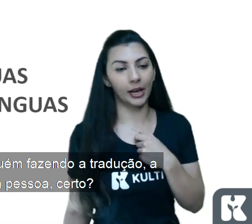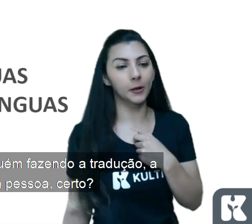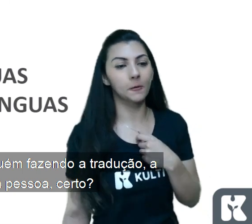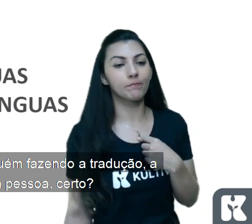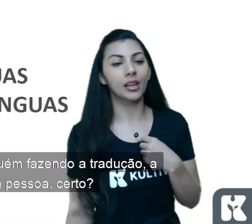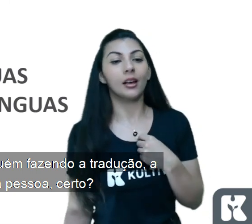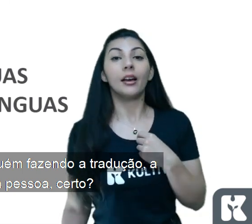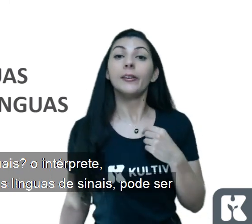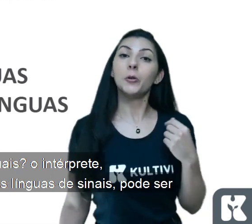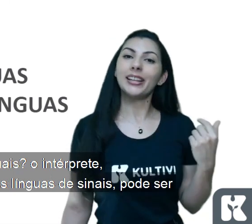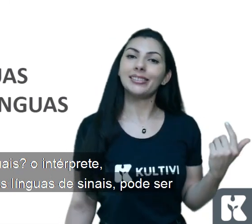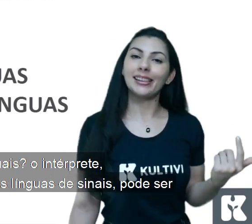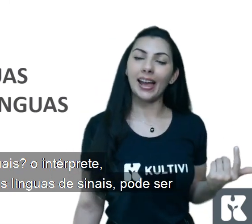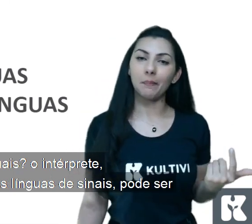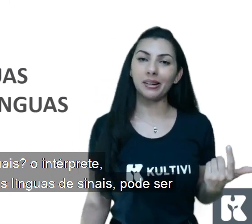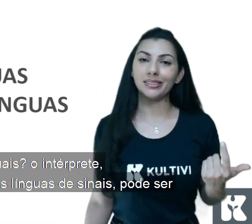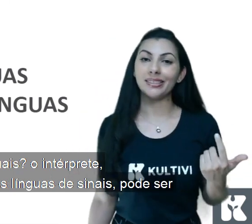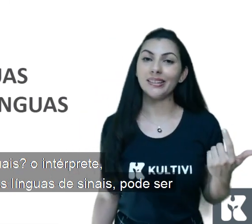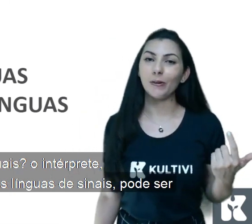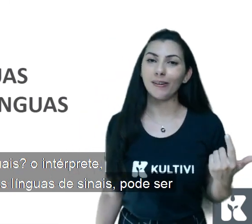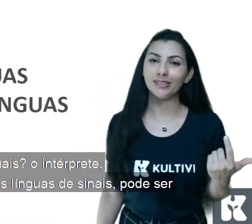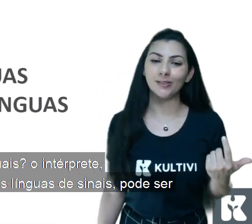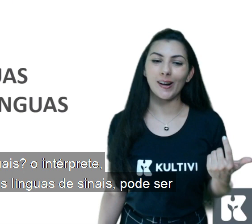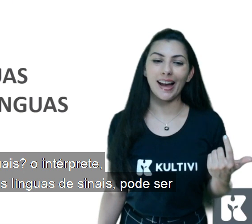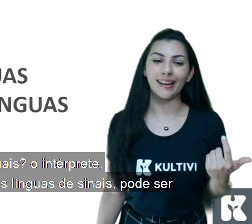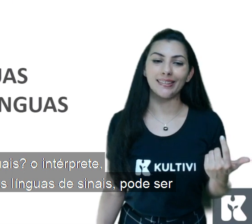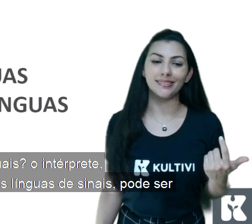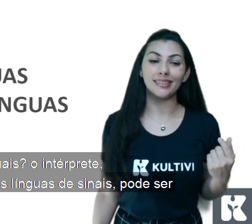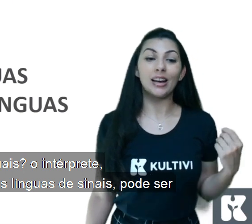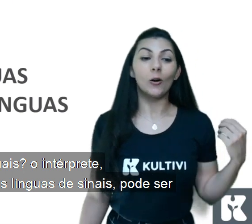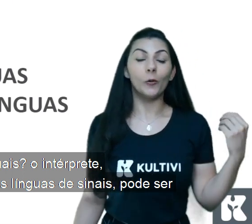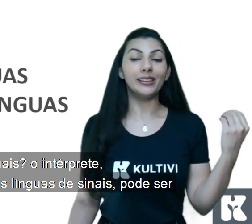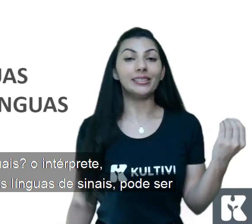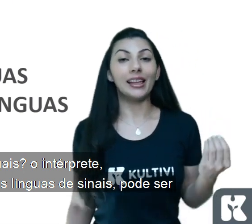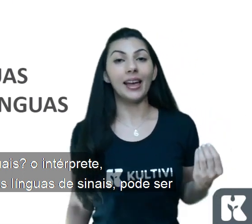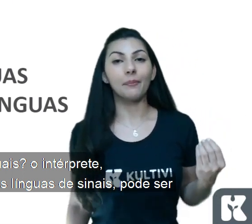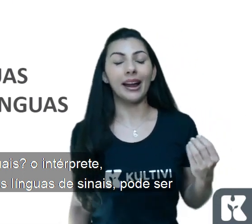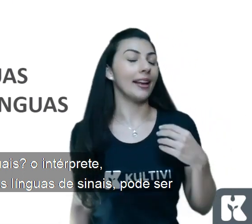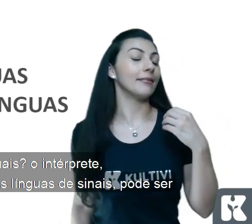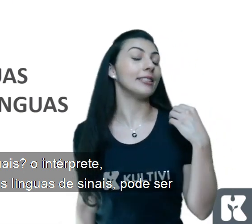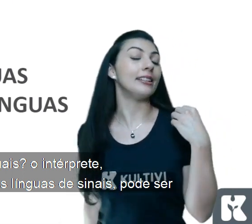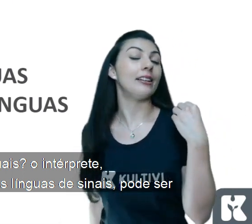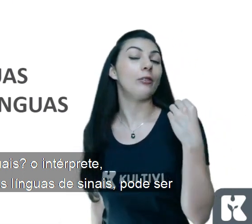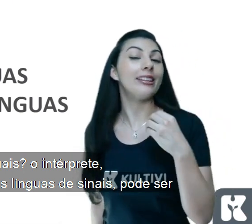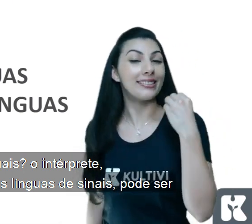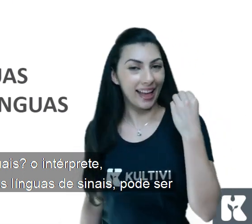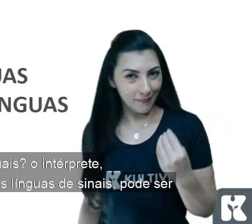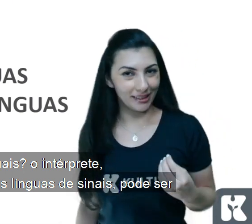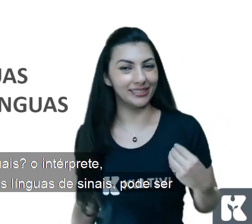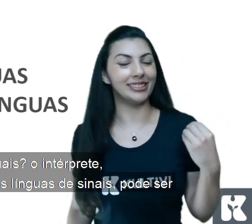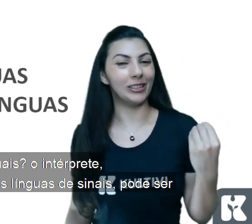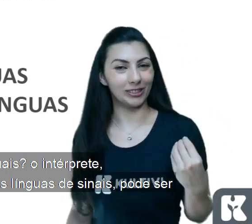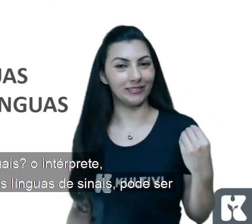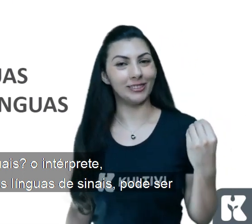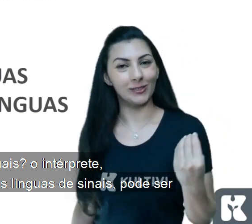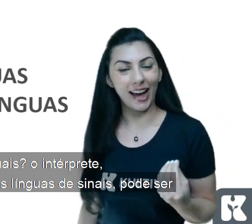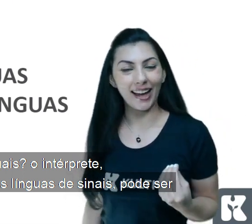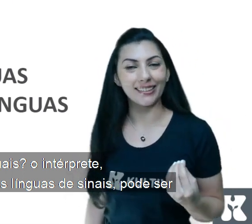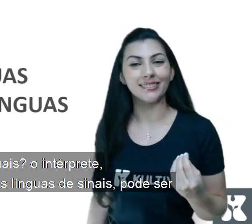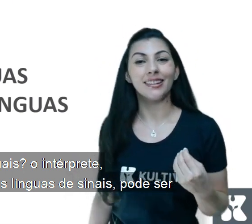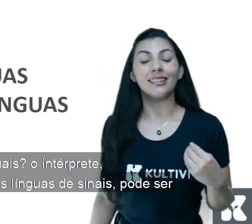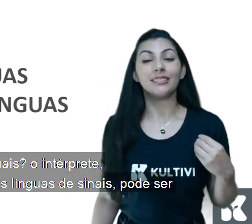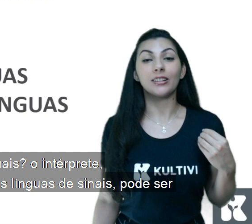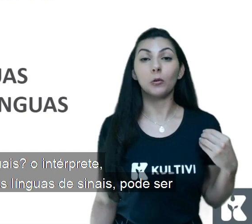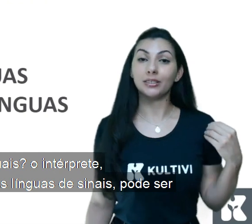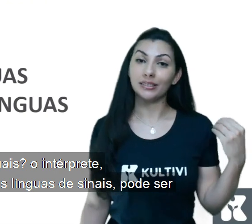pessoa, certo? E o intérprete de línguas visuais? O intérprete de línguas